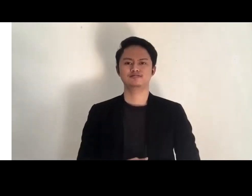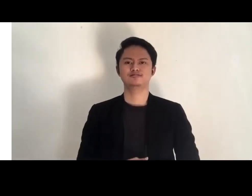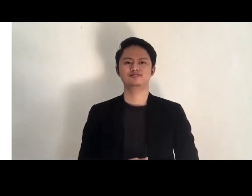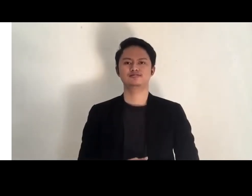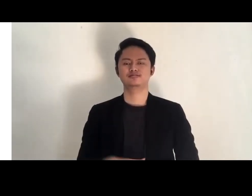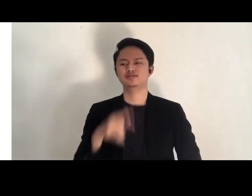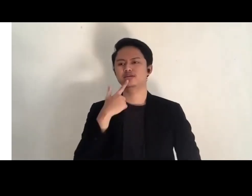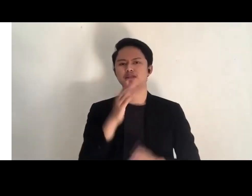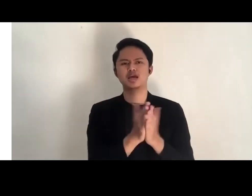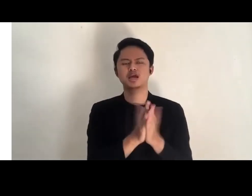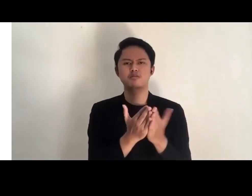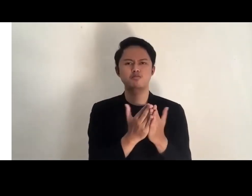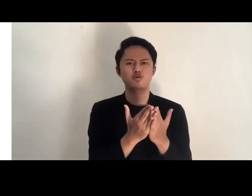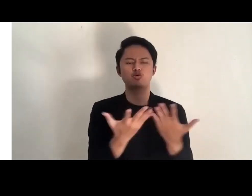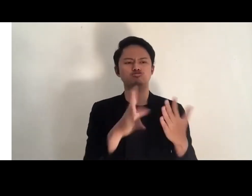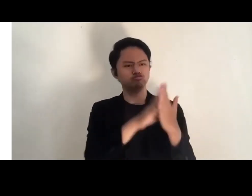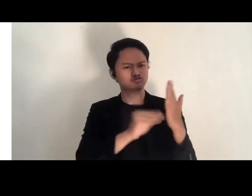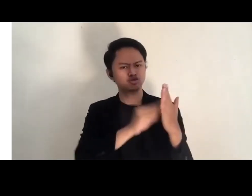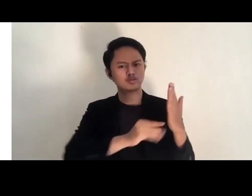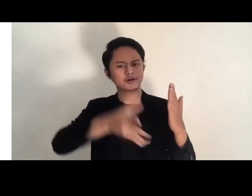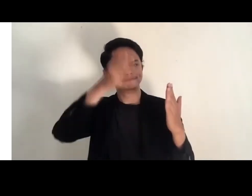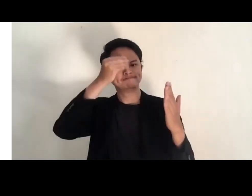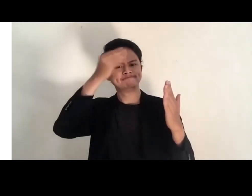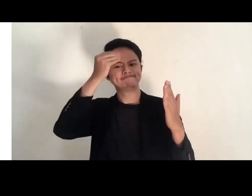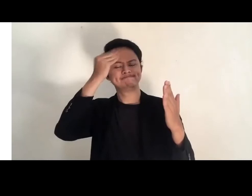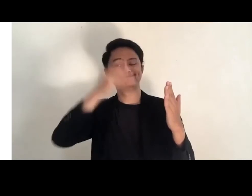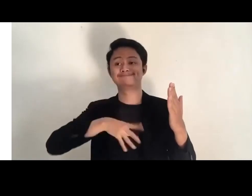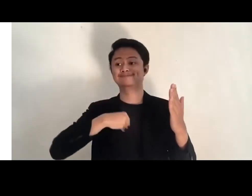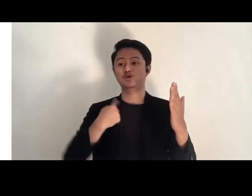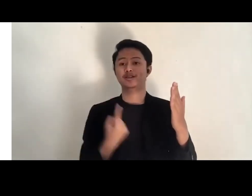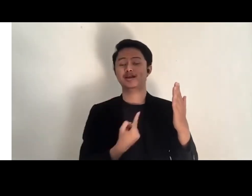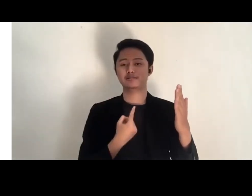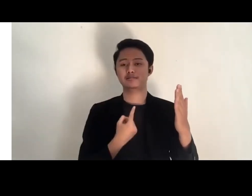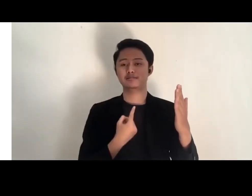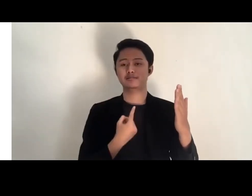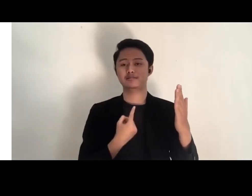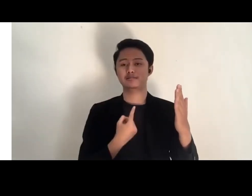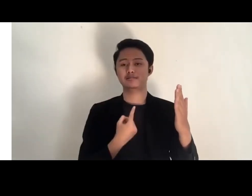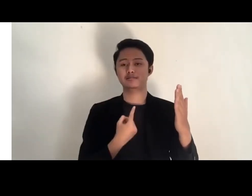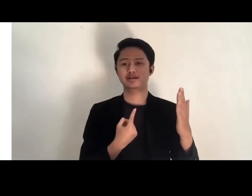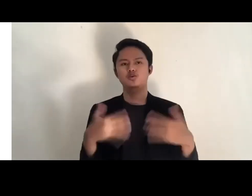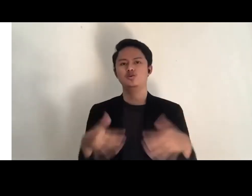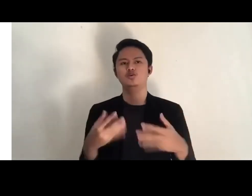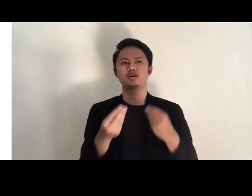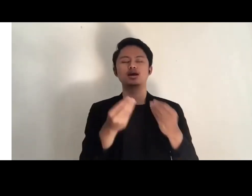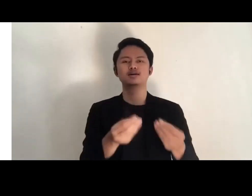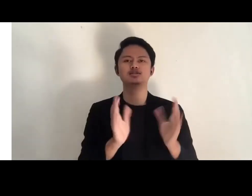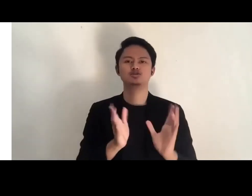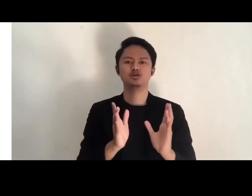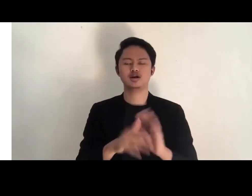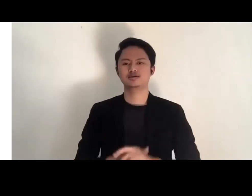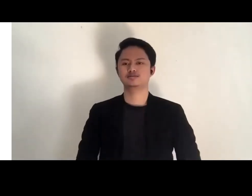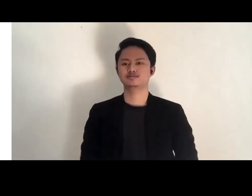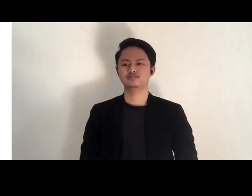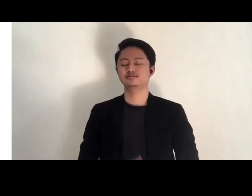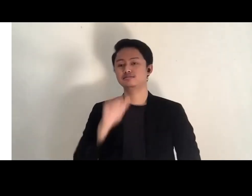ketersediaan buku referensi dan bacaan anak yang menurut hemat kami itu luar biasa telah diberikan oleh Save